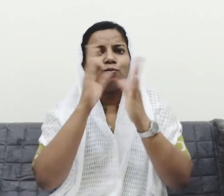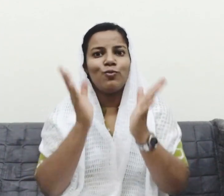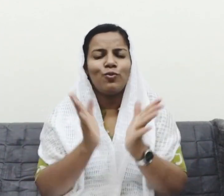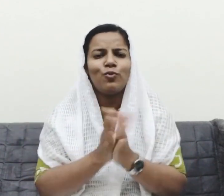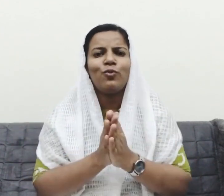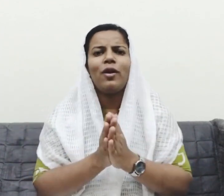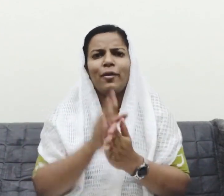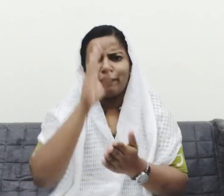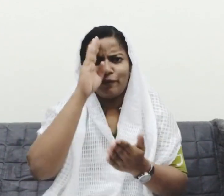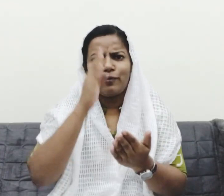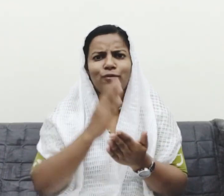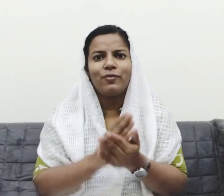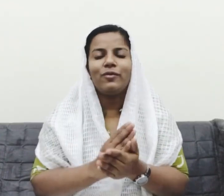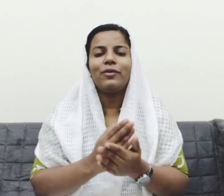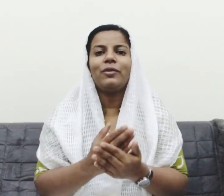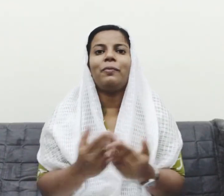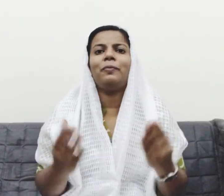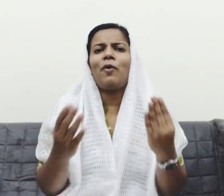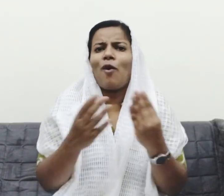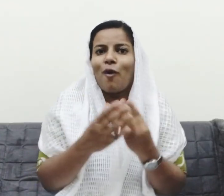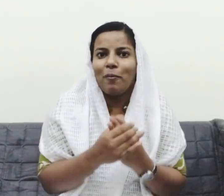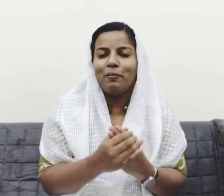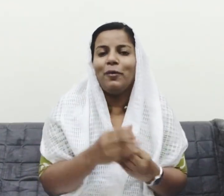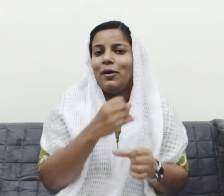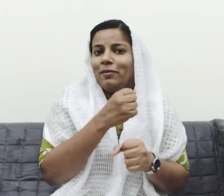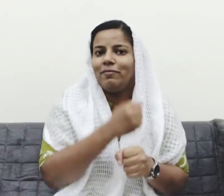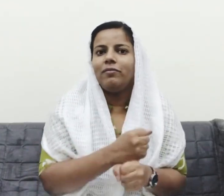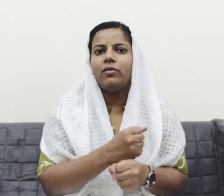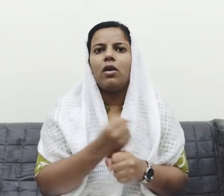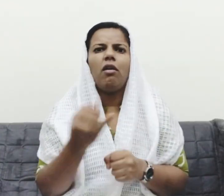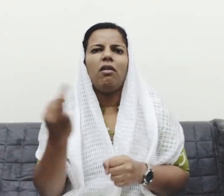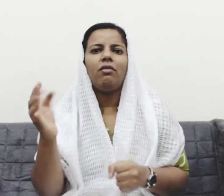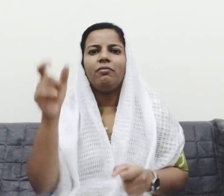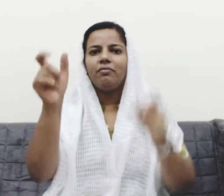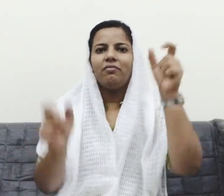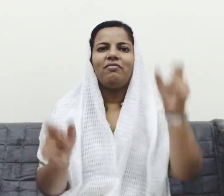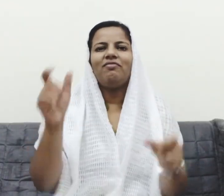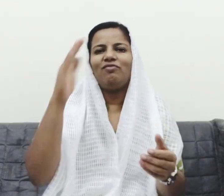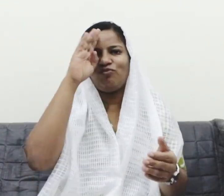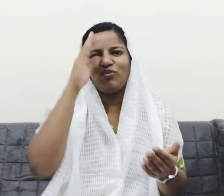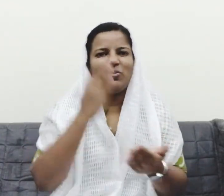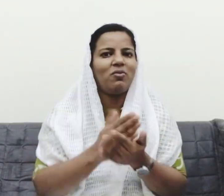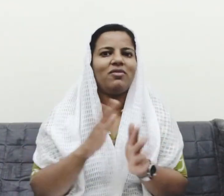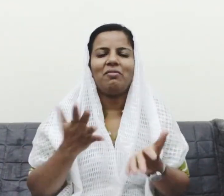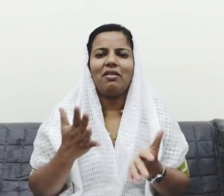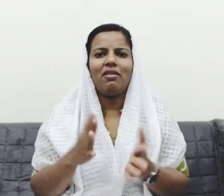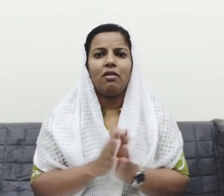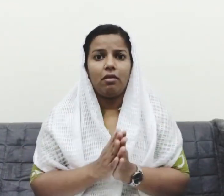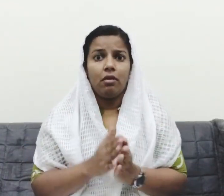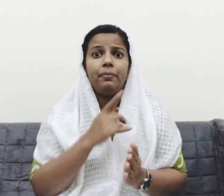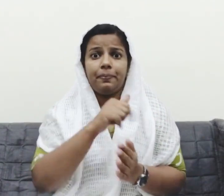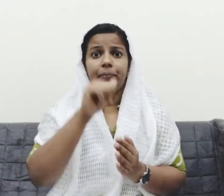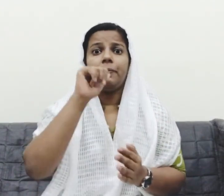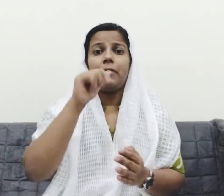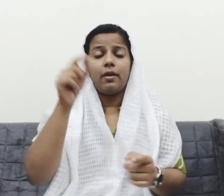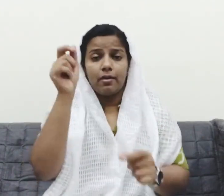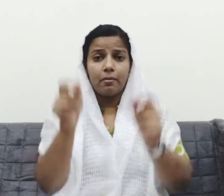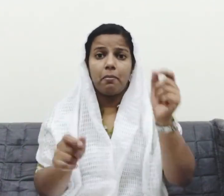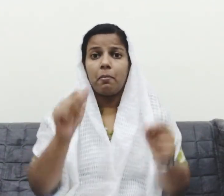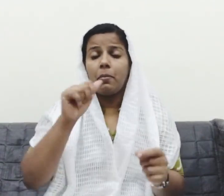പൂർണ്ണമായിട്ട് പറ്റി നിന്നു. മറ്റവരങ്ങനെ വിശ്വസിച്ചു ഇല്ല, പറ്റി നിന്നില്ല, അത്ഭുതങ്ങളൊക്കെ കണ്ടാ. പക്ഷെ അവര് പിന്നെ കൊള്ളാം, അവിടെ പാലും തേനുമൊക്കെ ഉണ്ടെന്നുള്ളത്